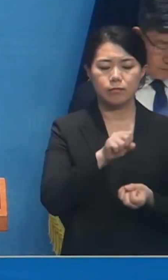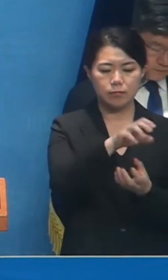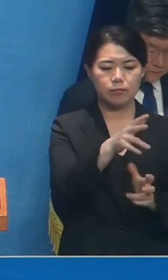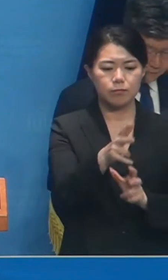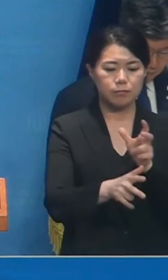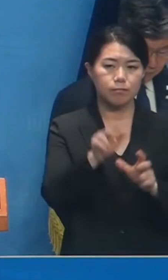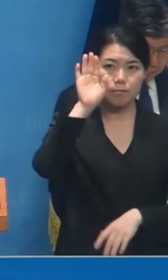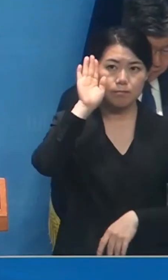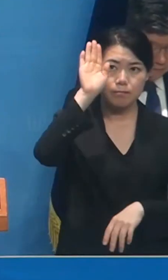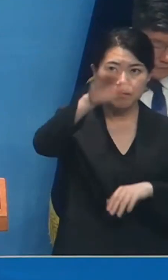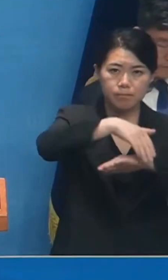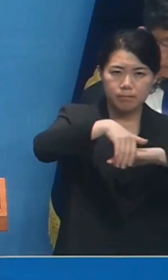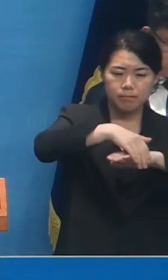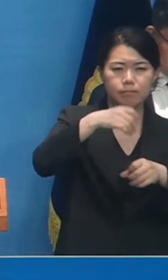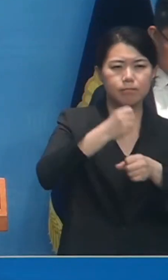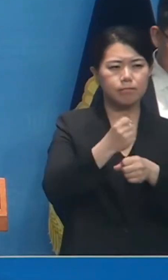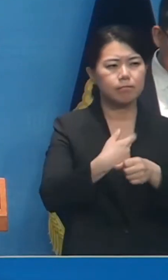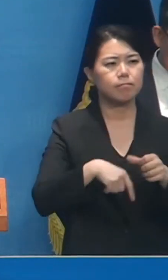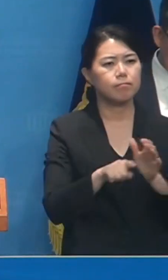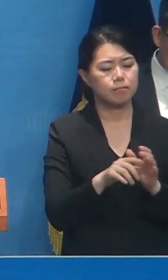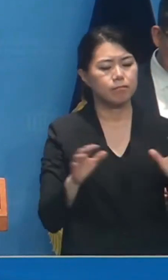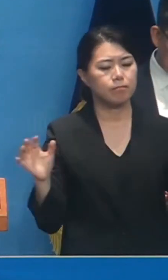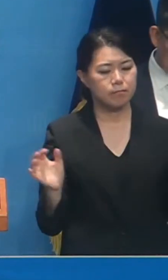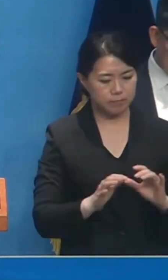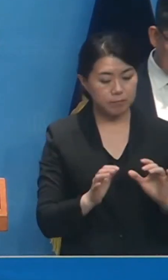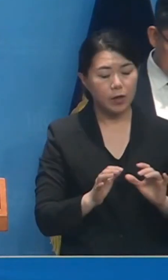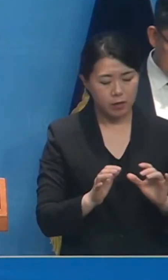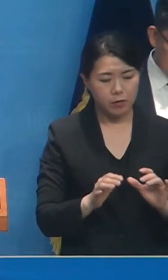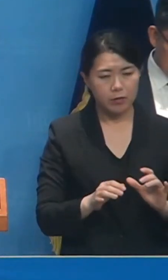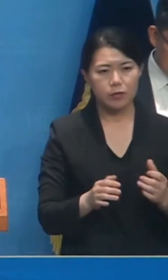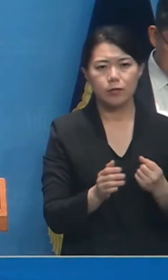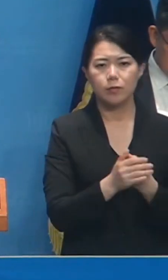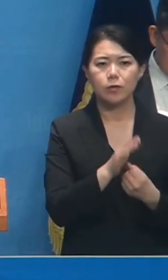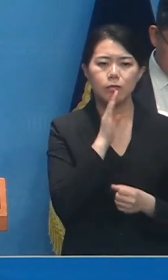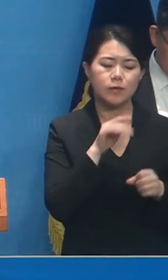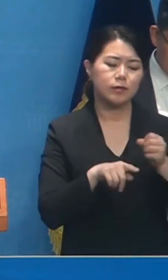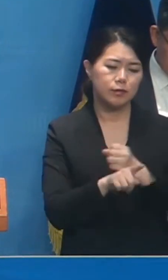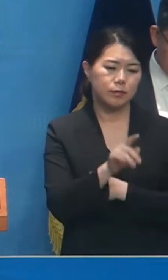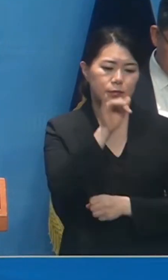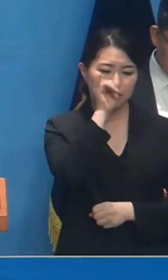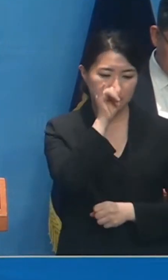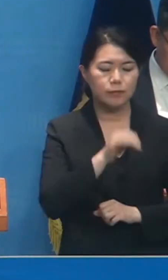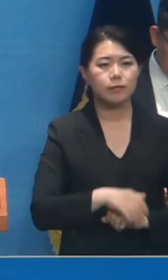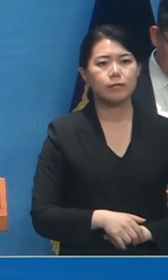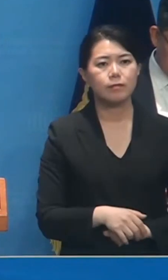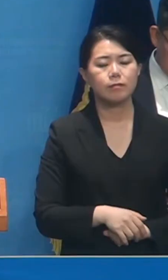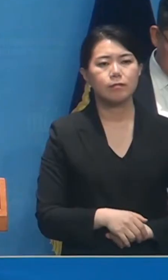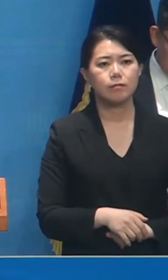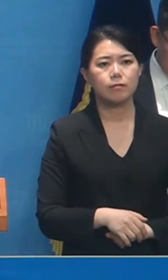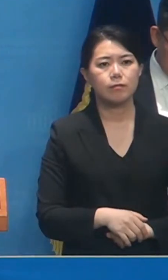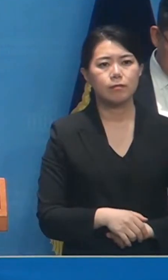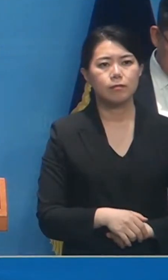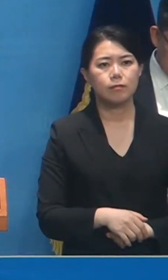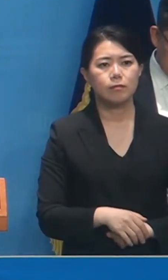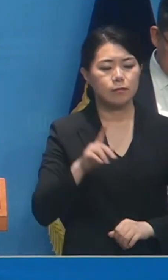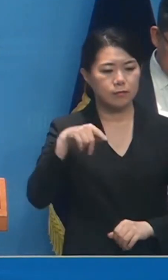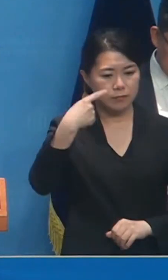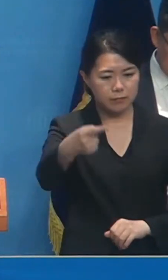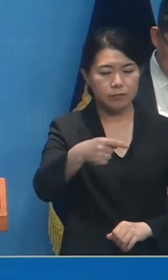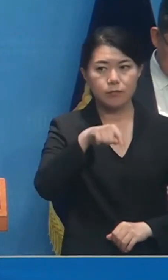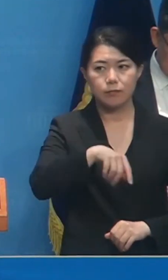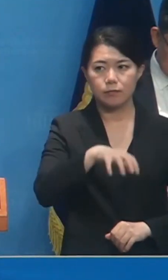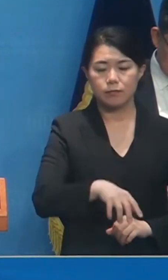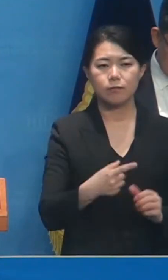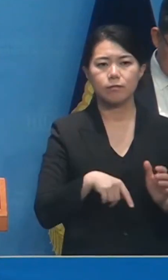산업의 미래를 설계하고자 이 자리에 함께 섰다는 점에서 매우 의미가 크다고 생각을 합니다. 다음으로 이